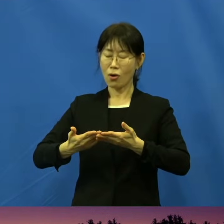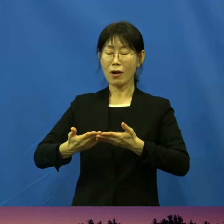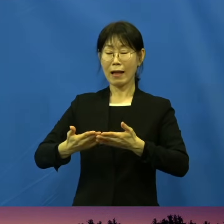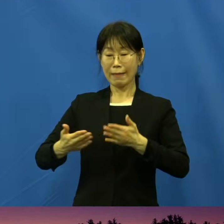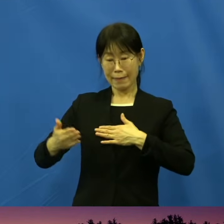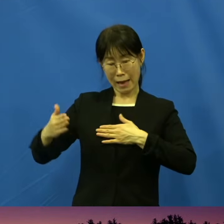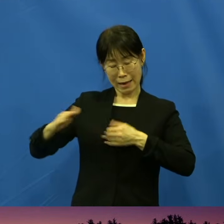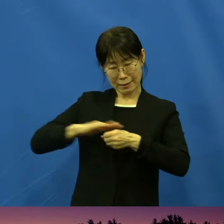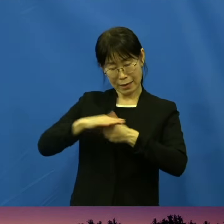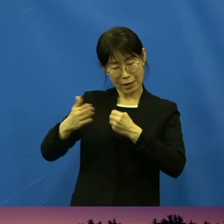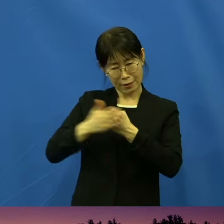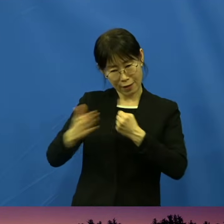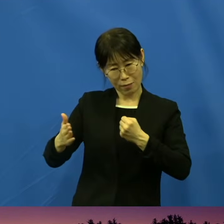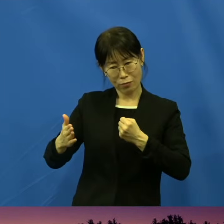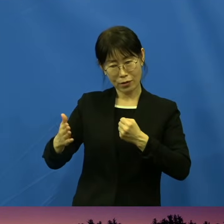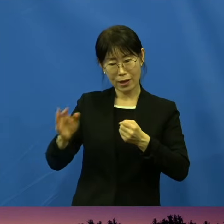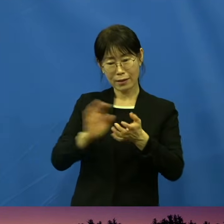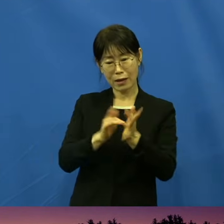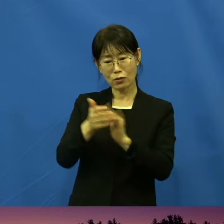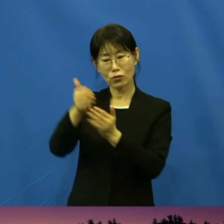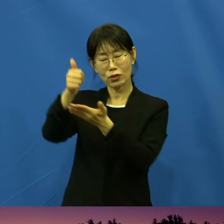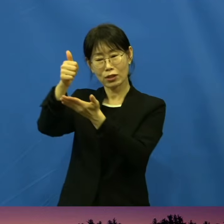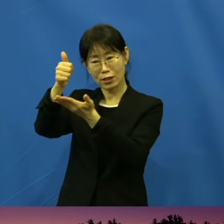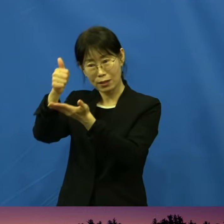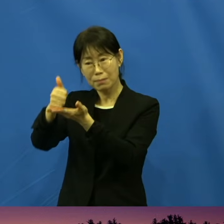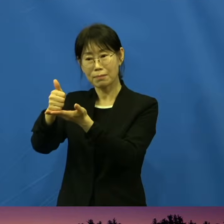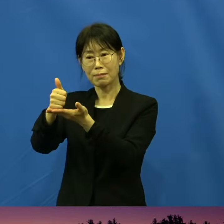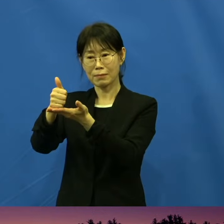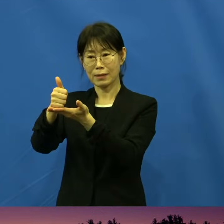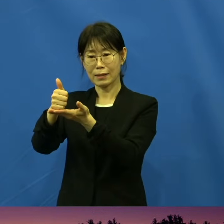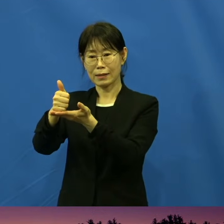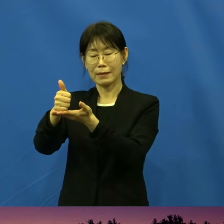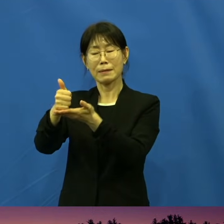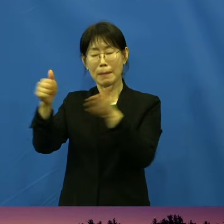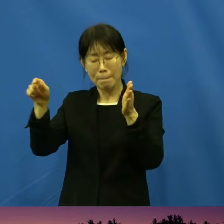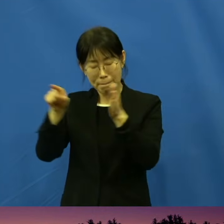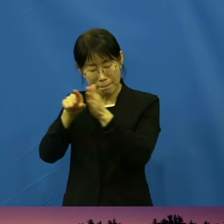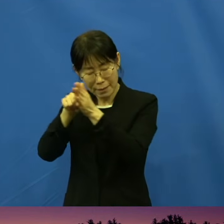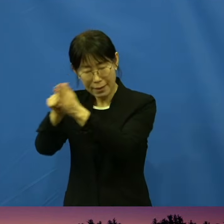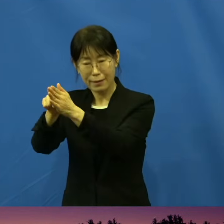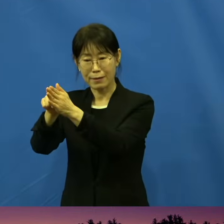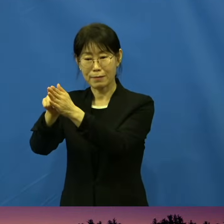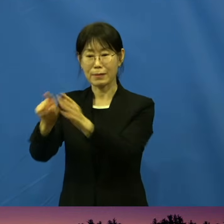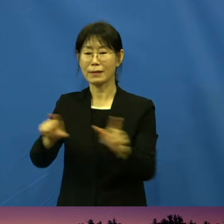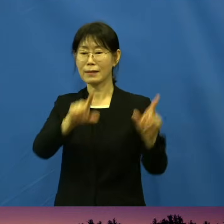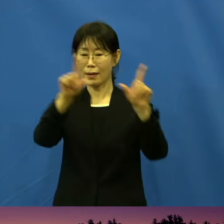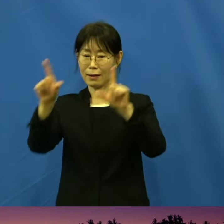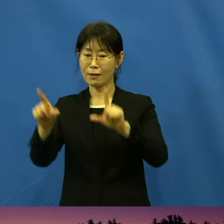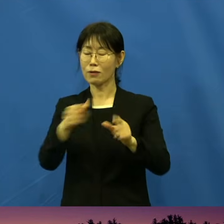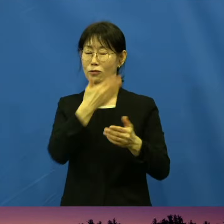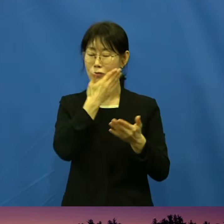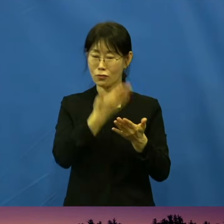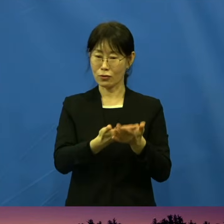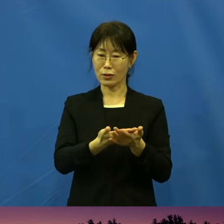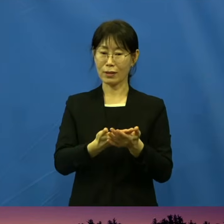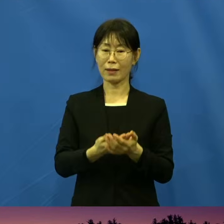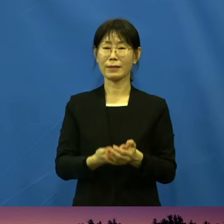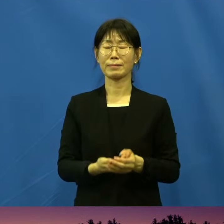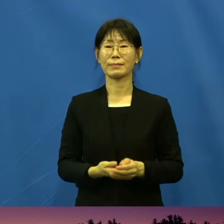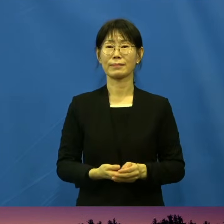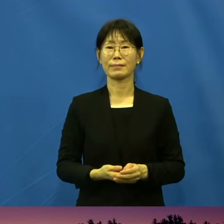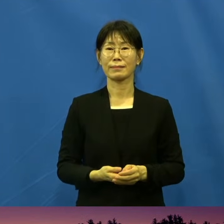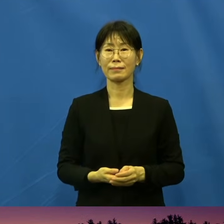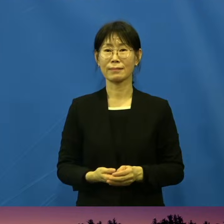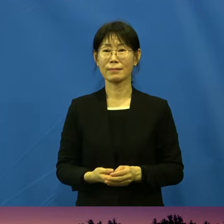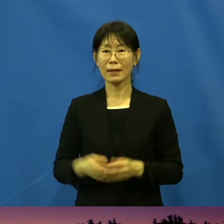버리신 하나님의 아들을 믿는 믿음 안에서 사는 것이다. 나를 사랑하심으로 나를 위해